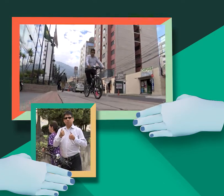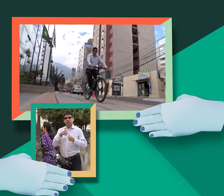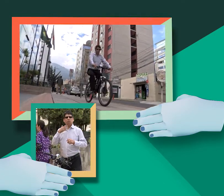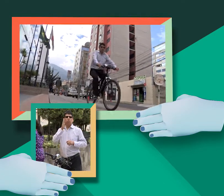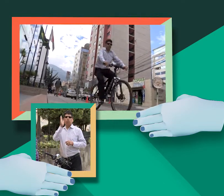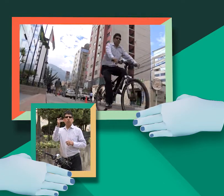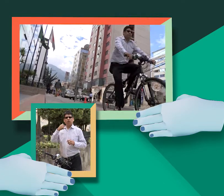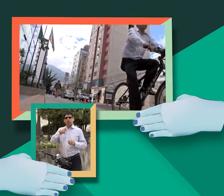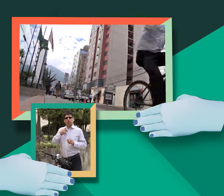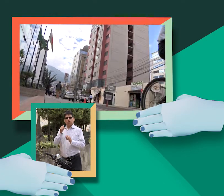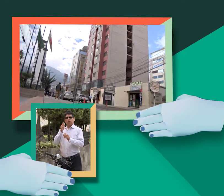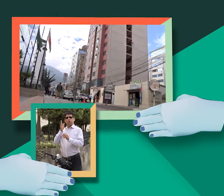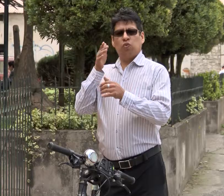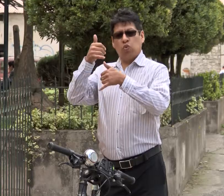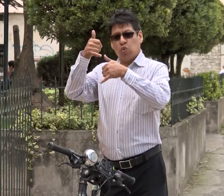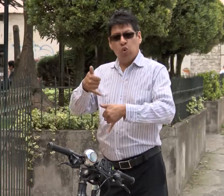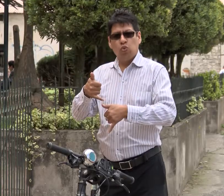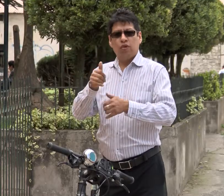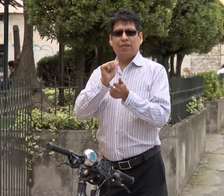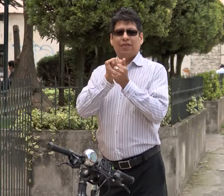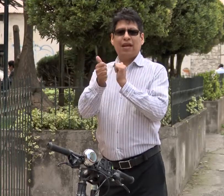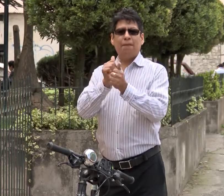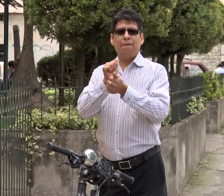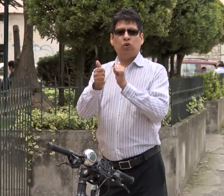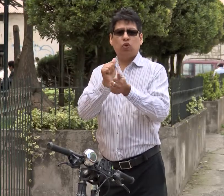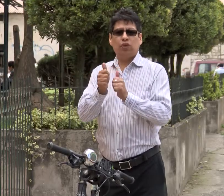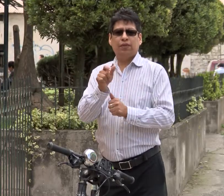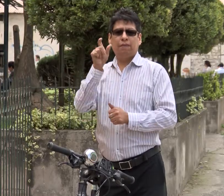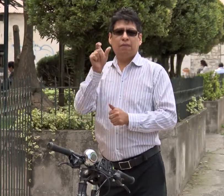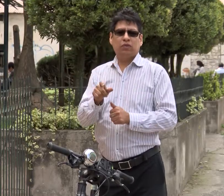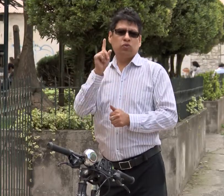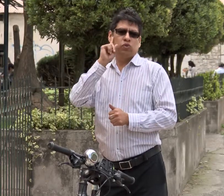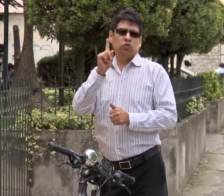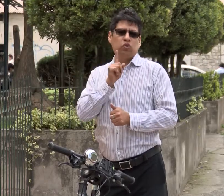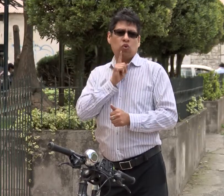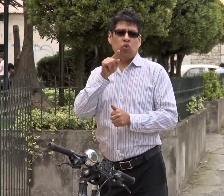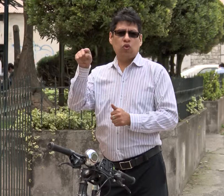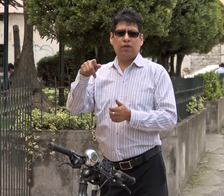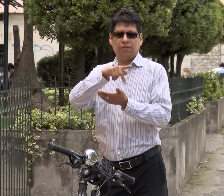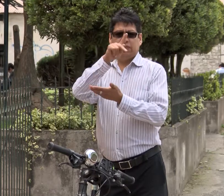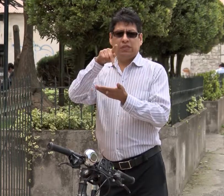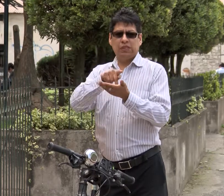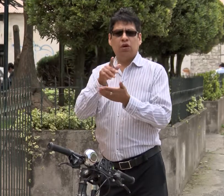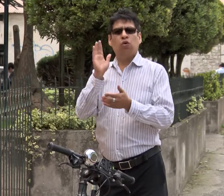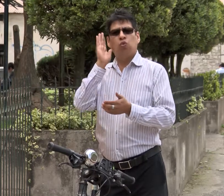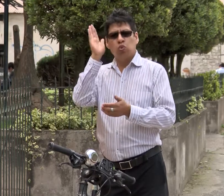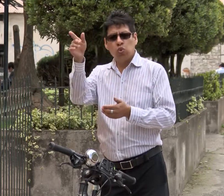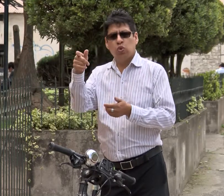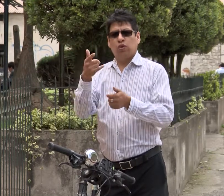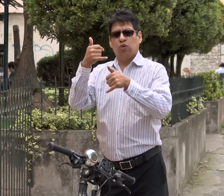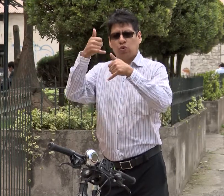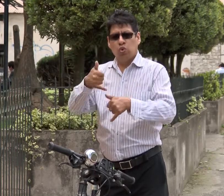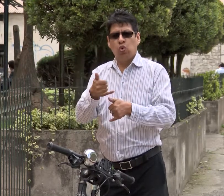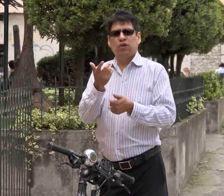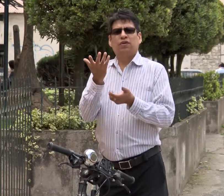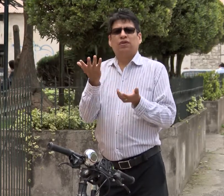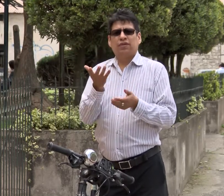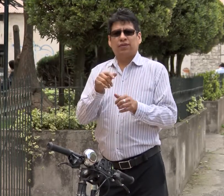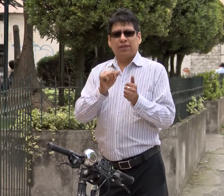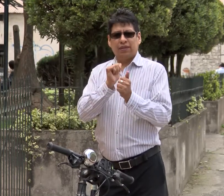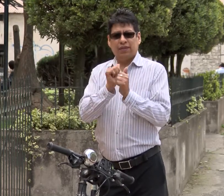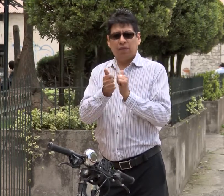como las nueve de la noche cansado pero satisfecho también en la práctica de deportes ayudan a mantenernos